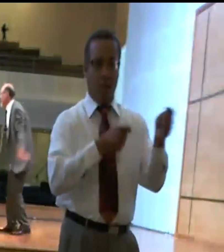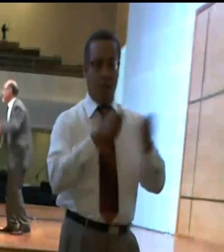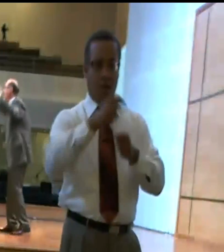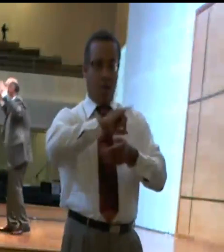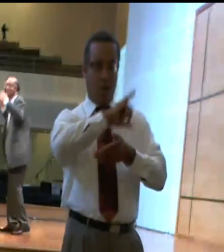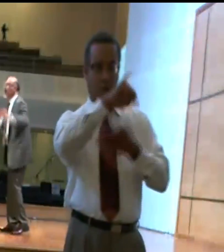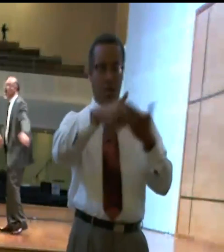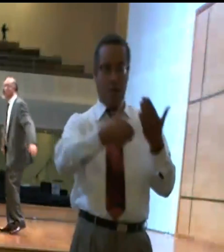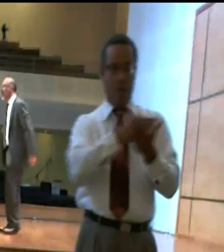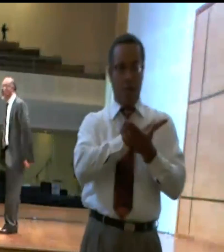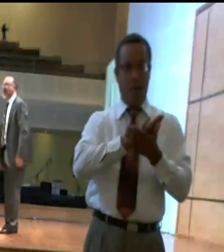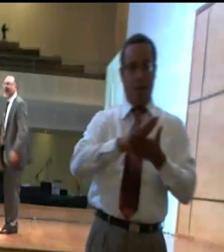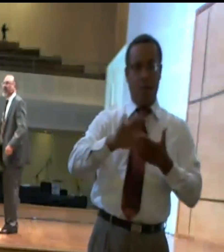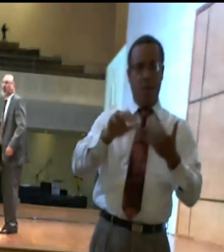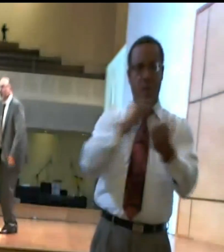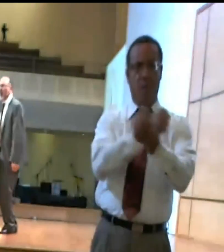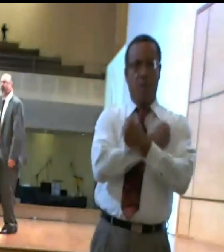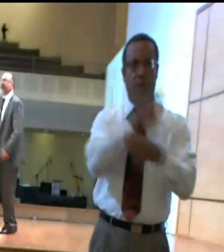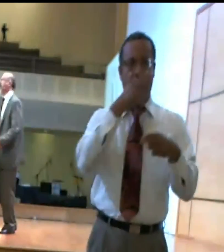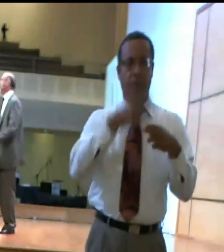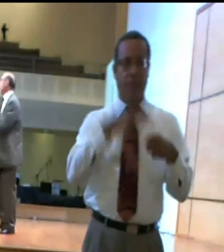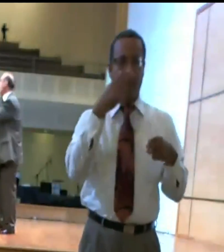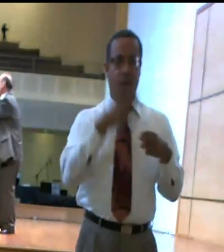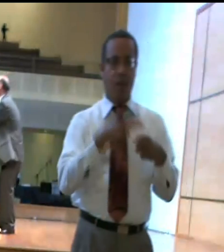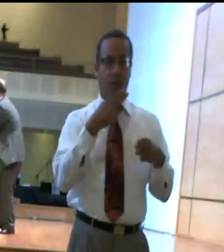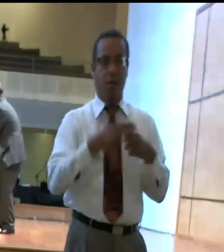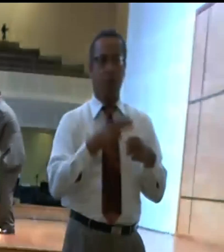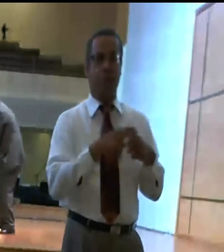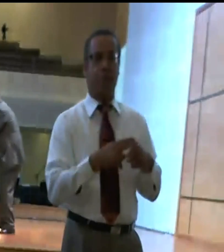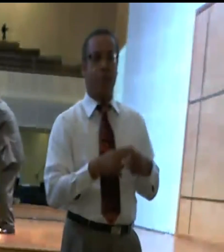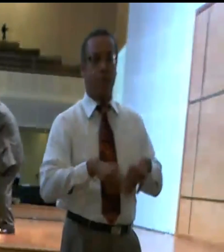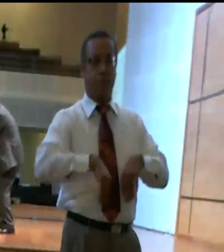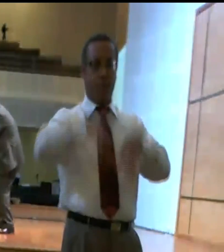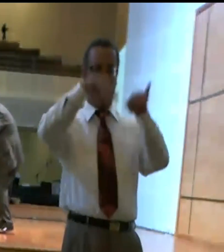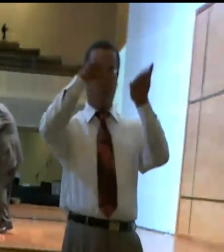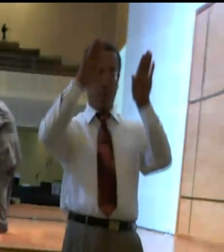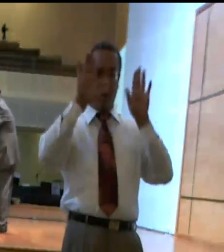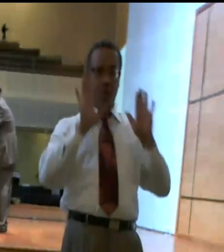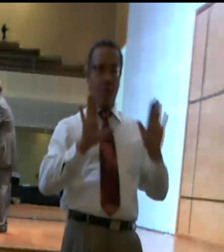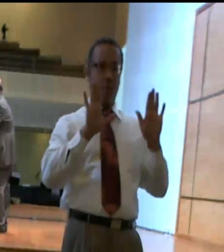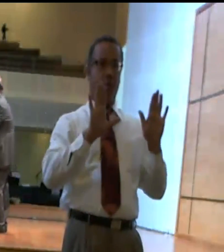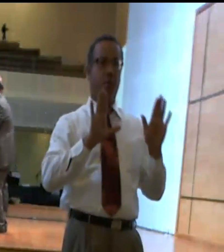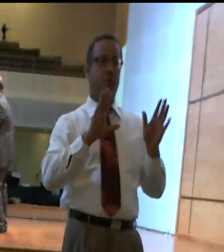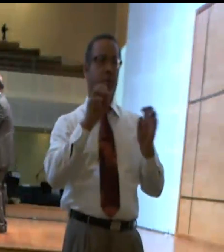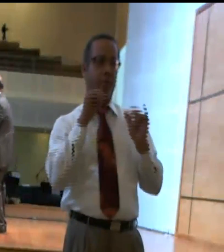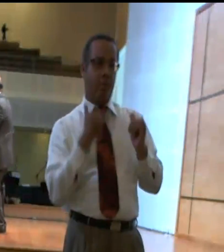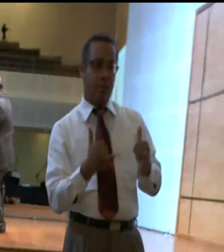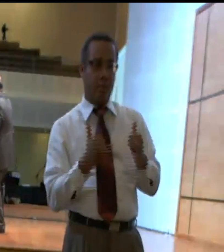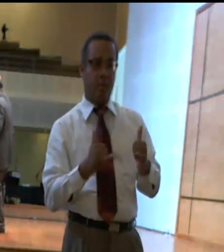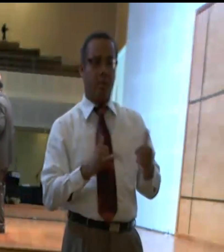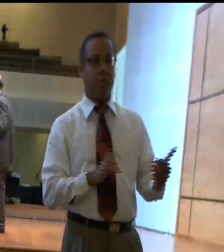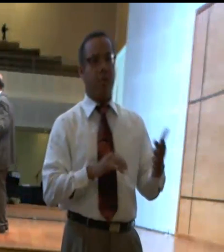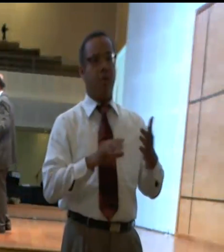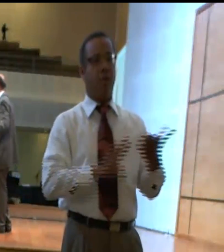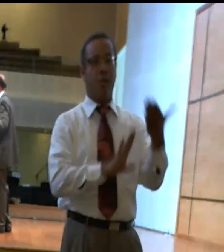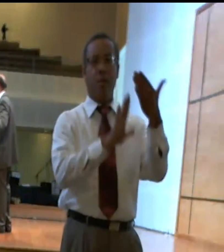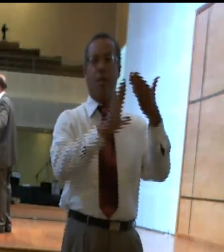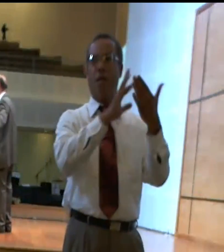de justicia, por amor de su nombre. Mi amigo, ríndete en esta misma hora ante ese